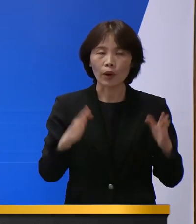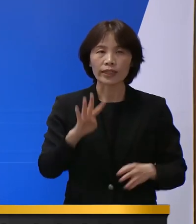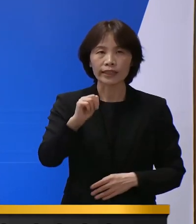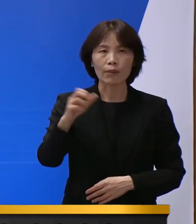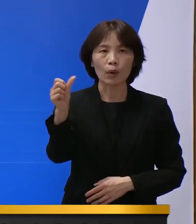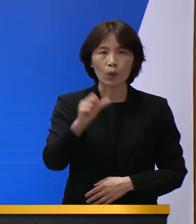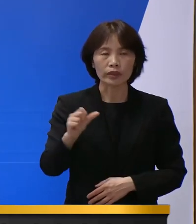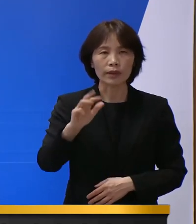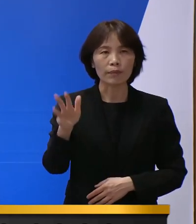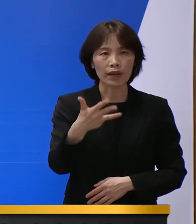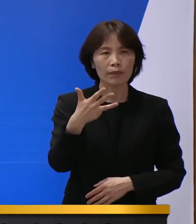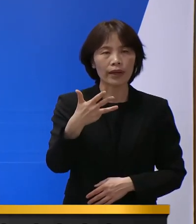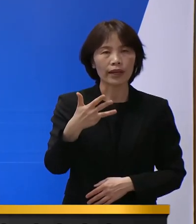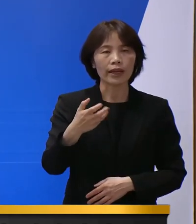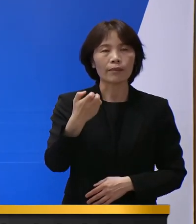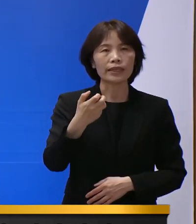4만